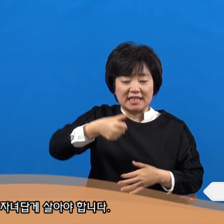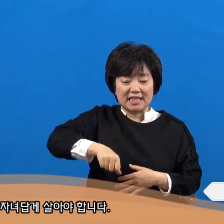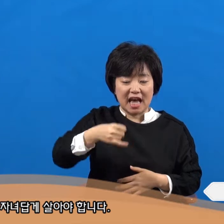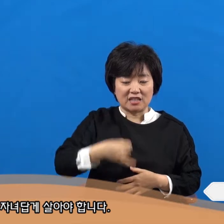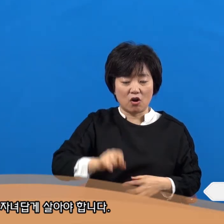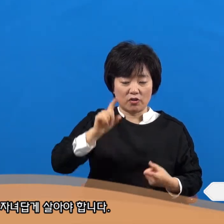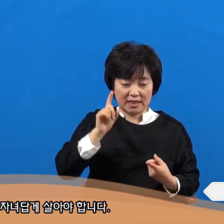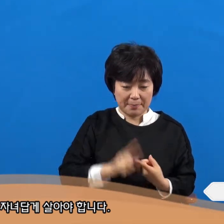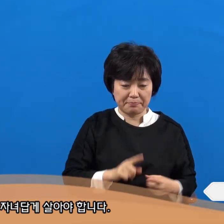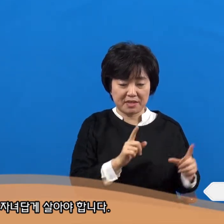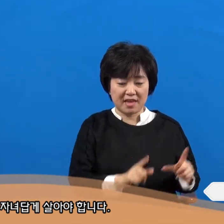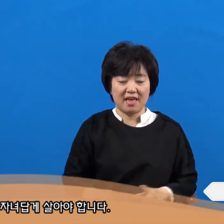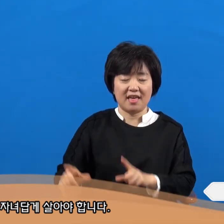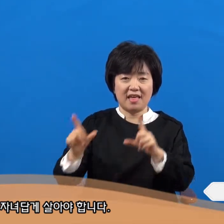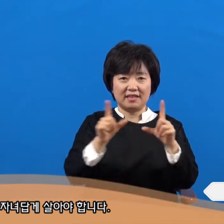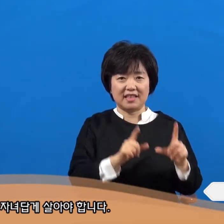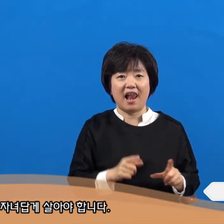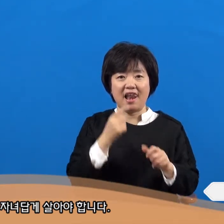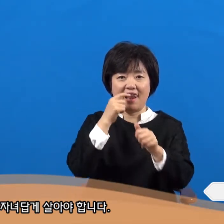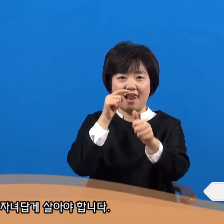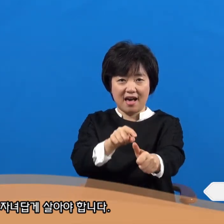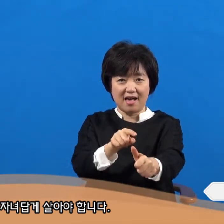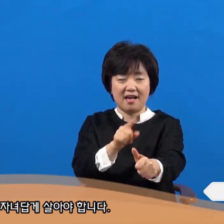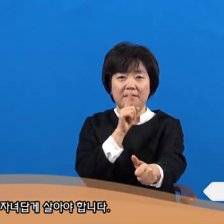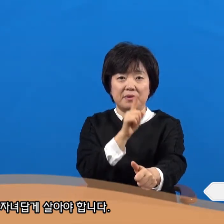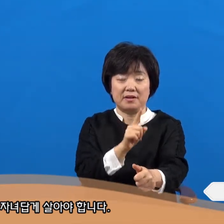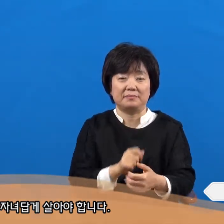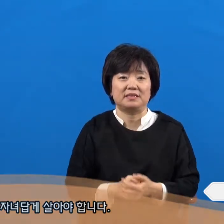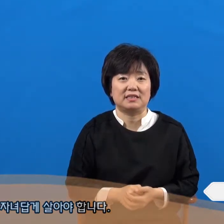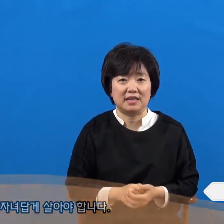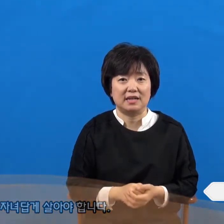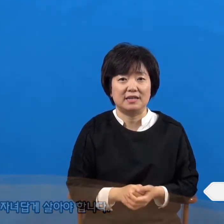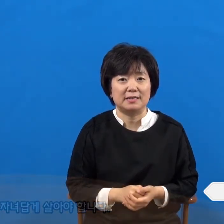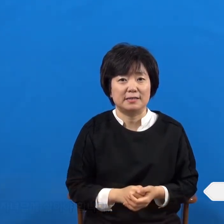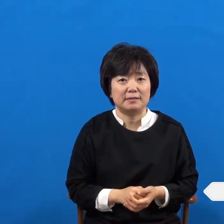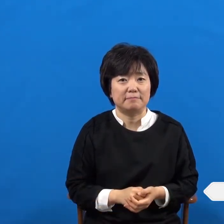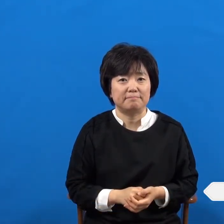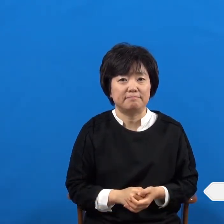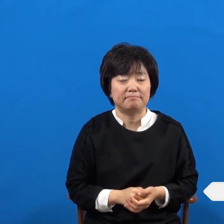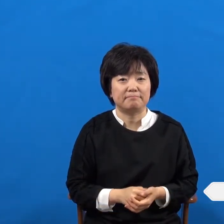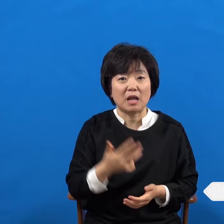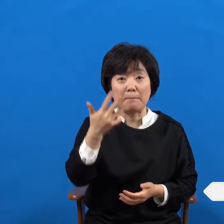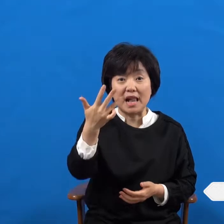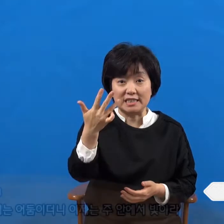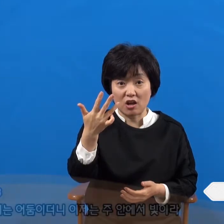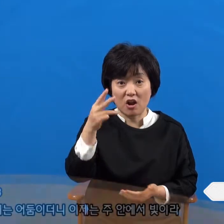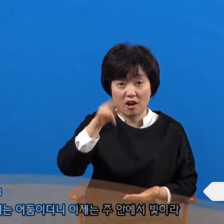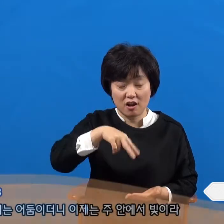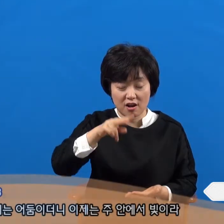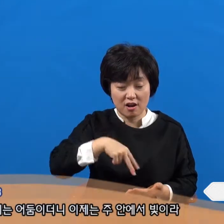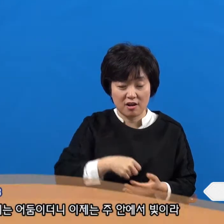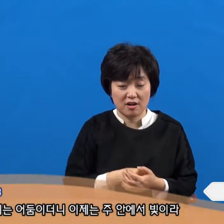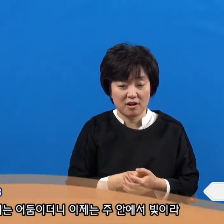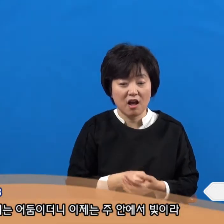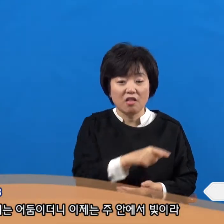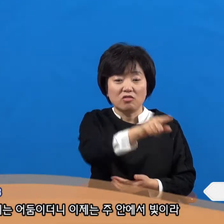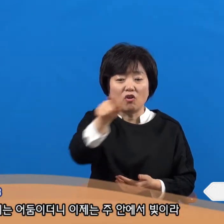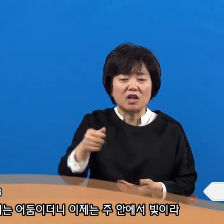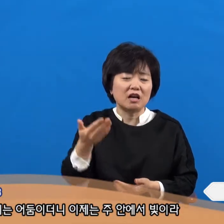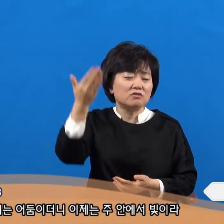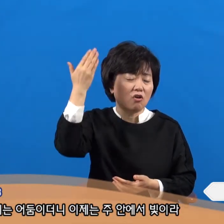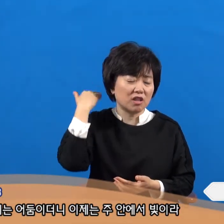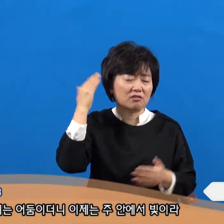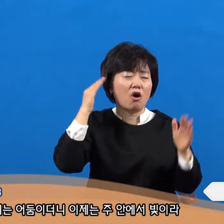자녀답게 살라고 말씀하십니다. 8절 말씀입니다. 너희가